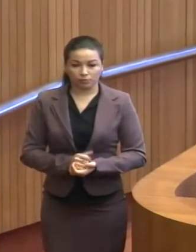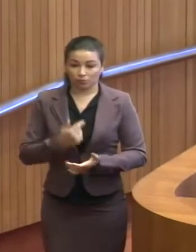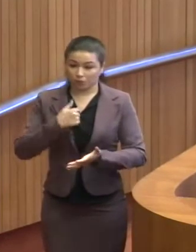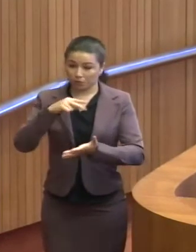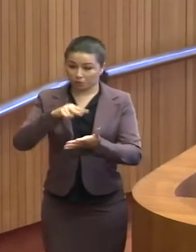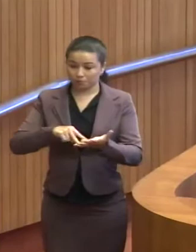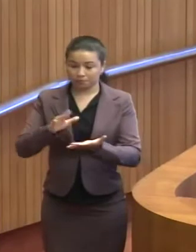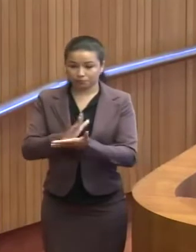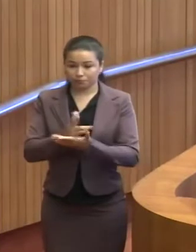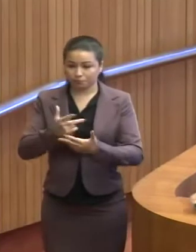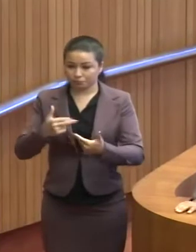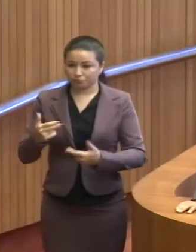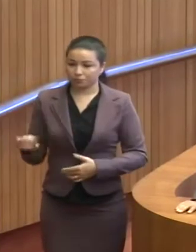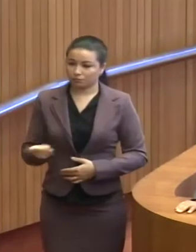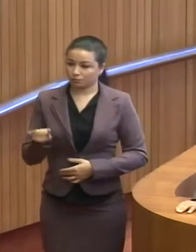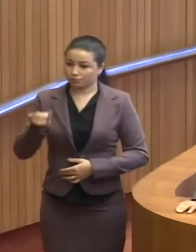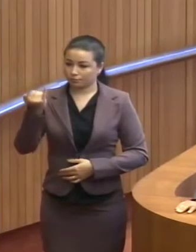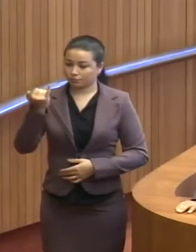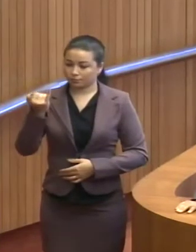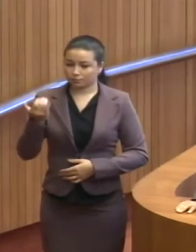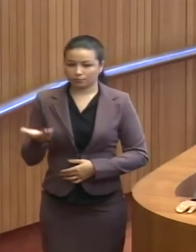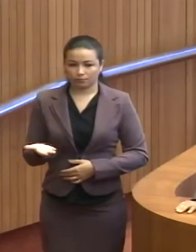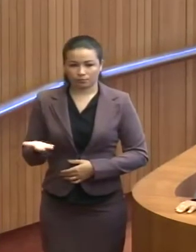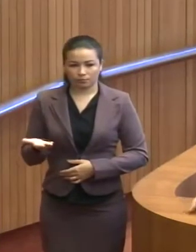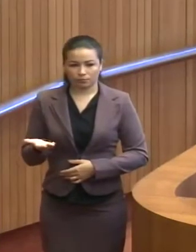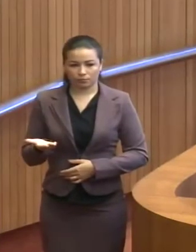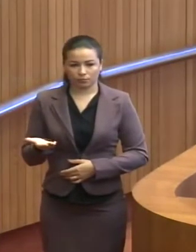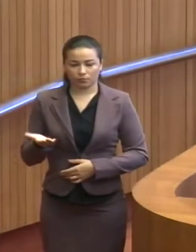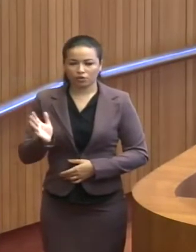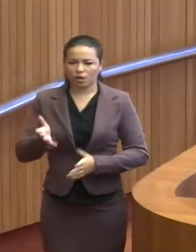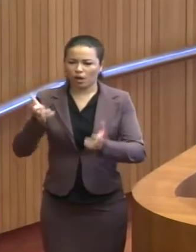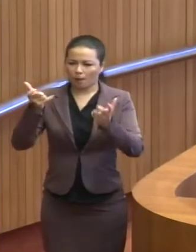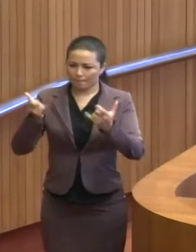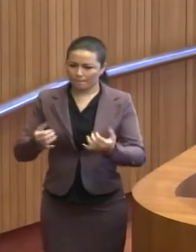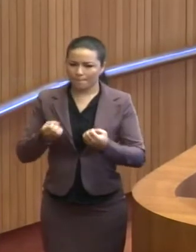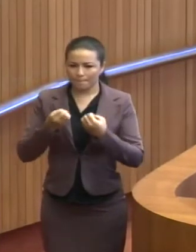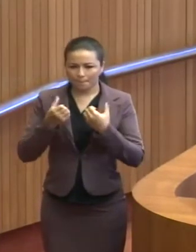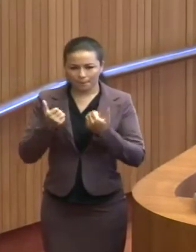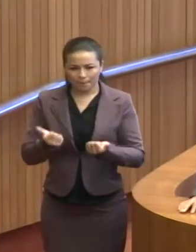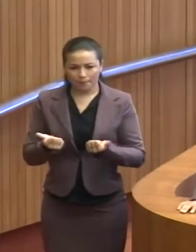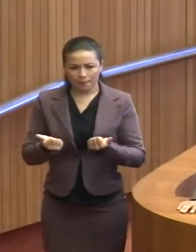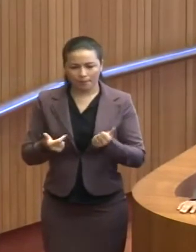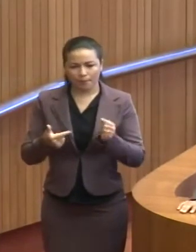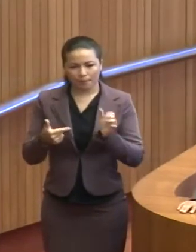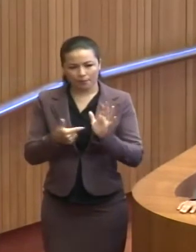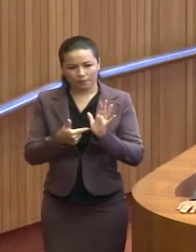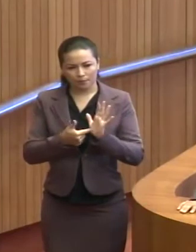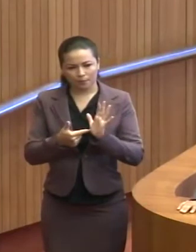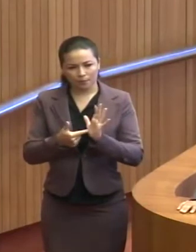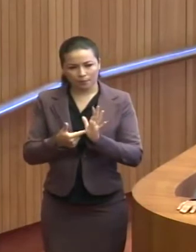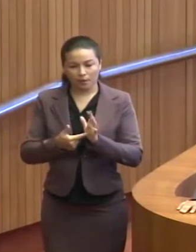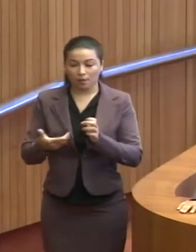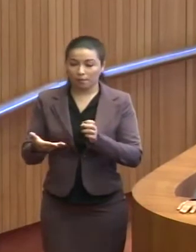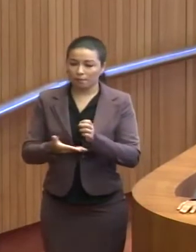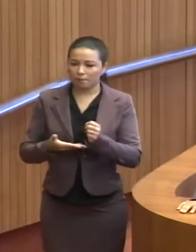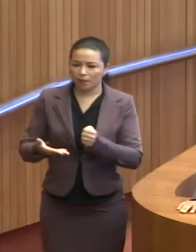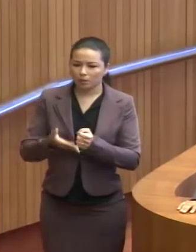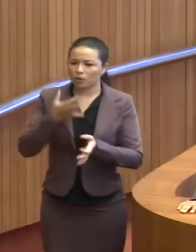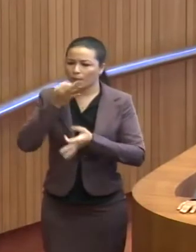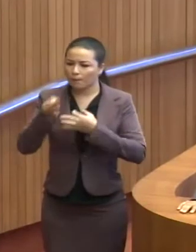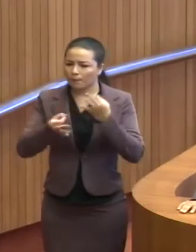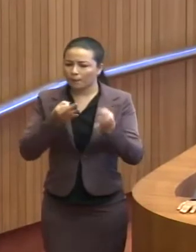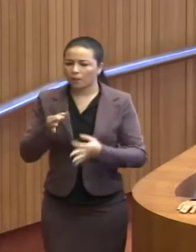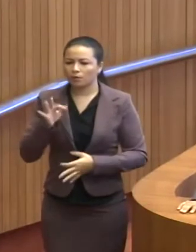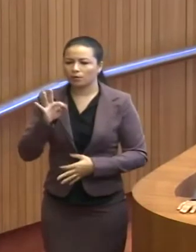Vou ler algumas partes importantes que explicam bem a fundamentação do Tribunal de Contas da União.